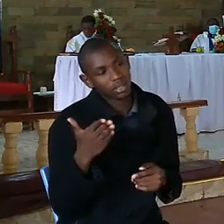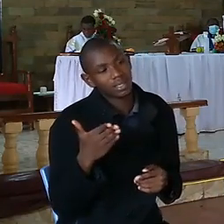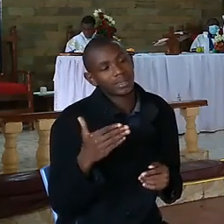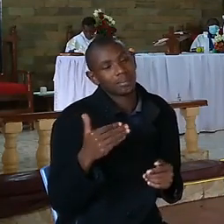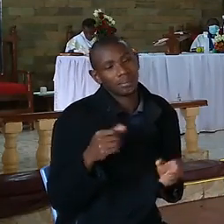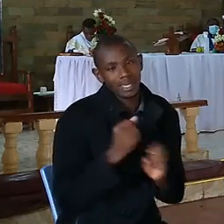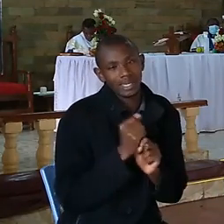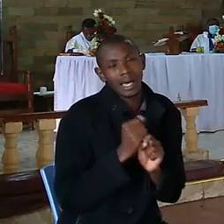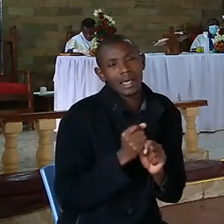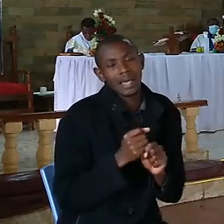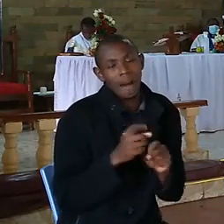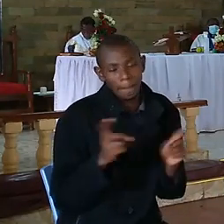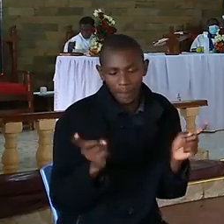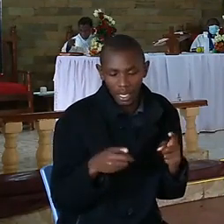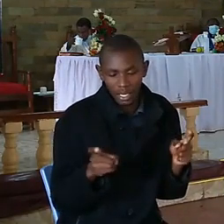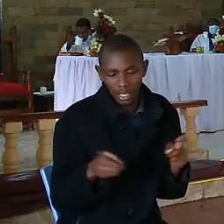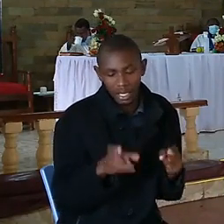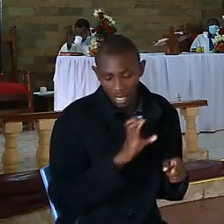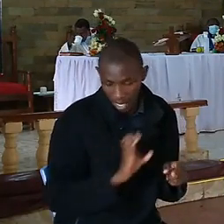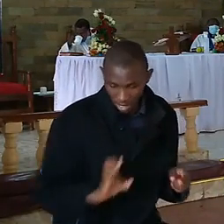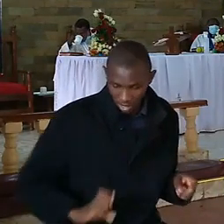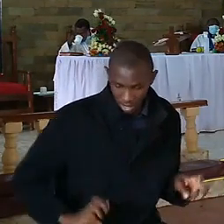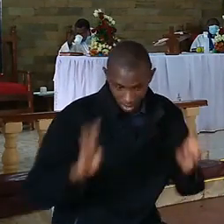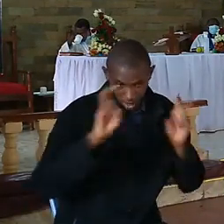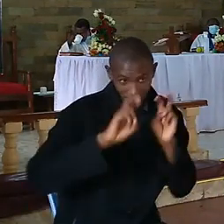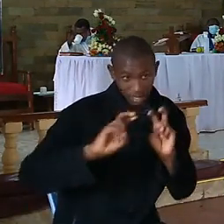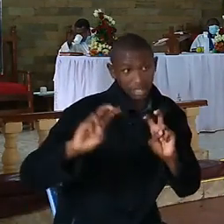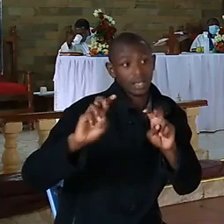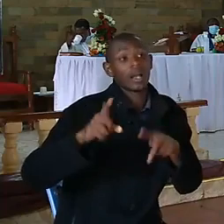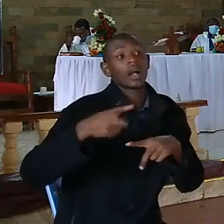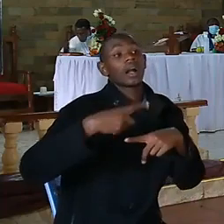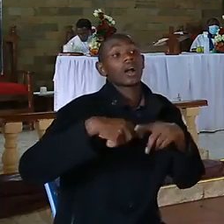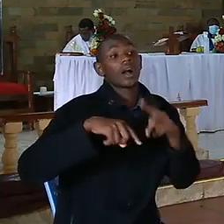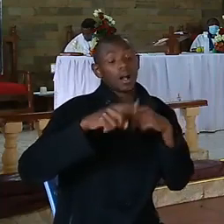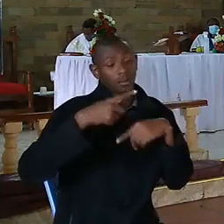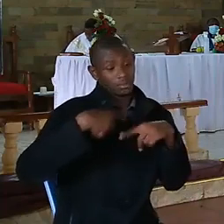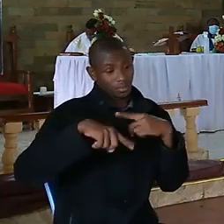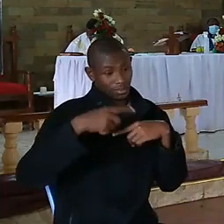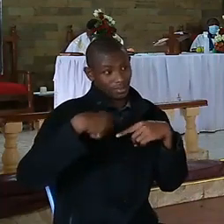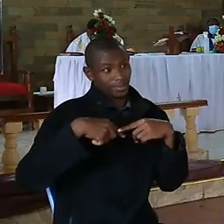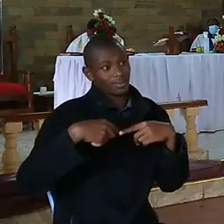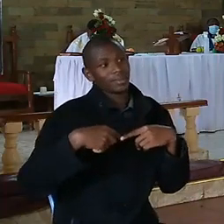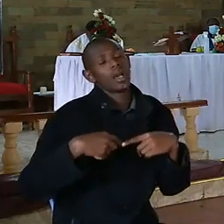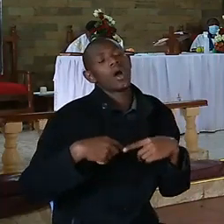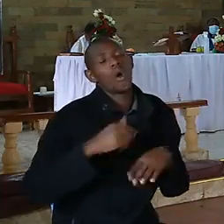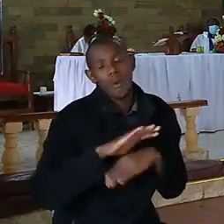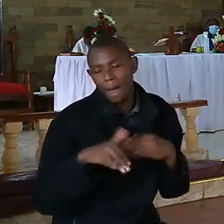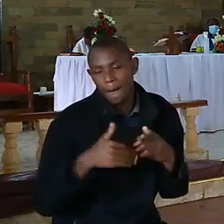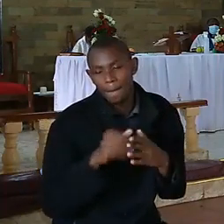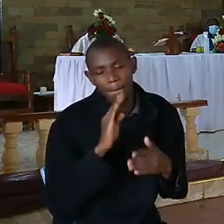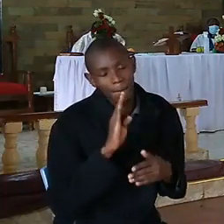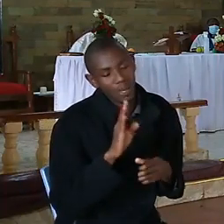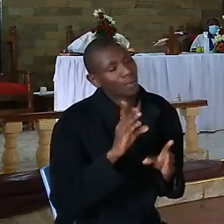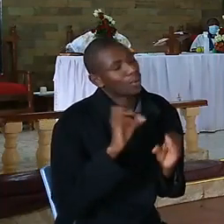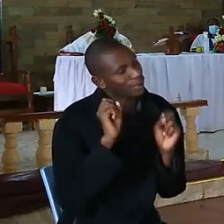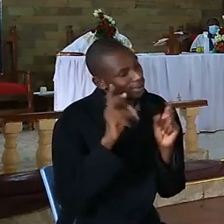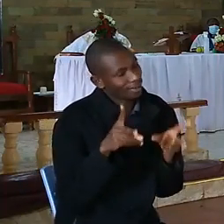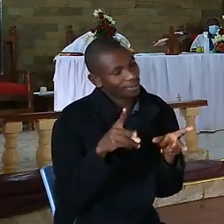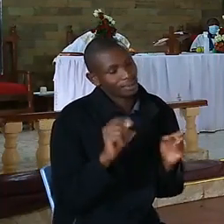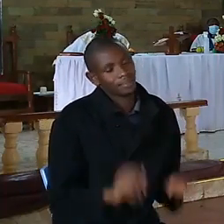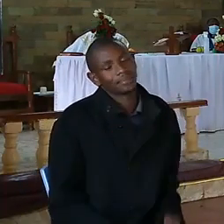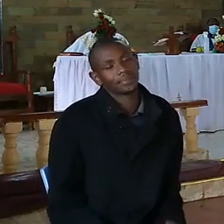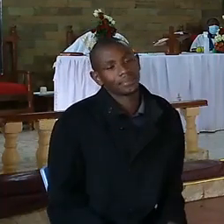megutunyamaria Kristo amona wona akinya no kurigia na wagiriru na kuu kumwetu na guothimo tukonwo